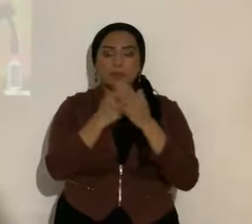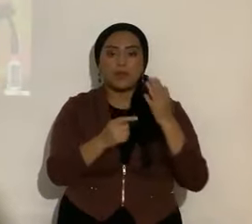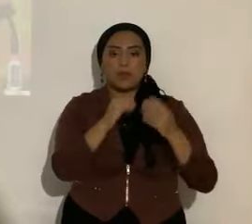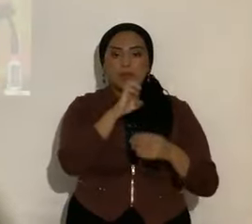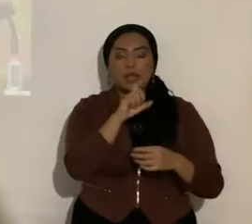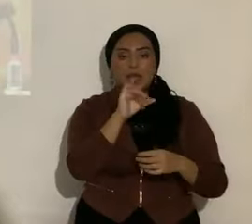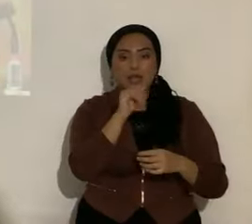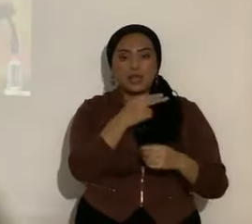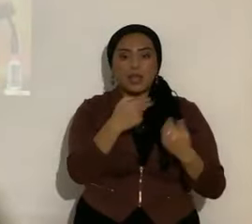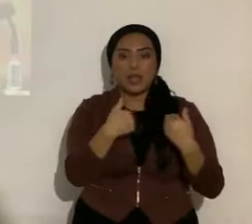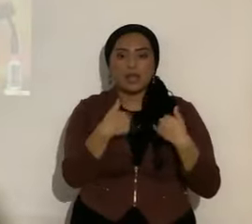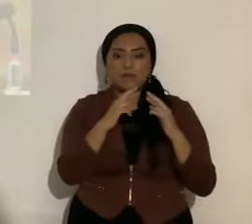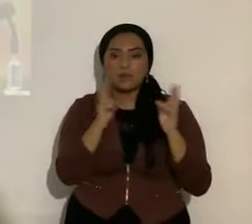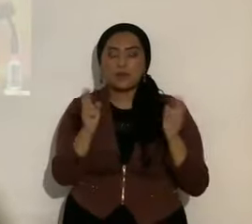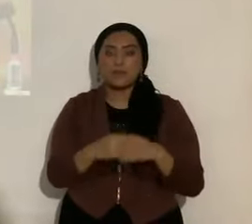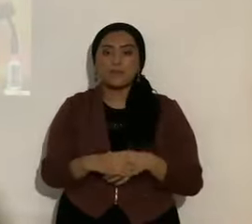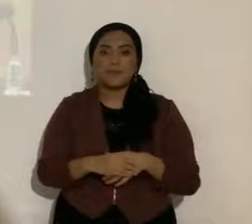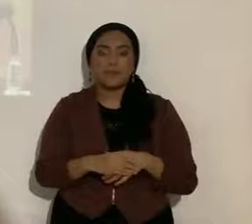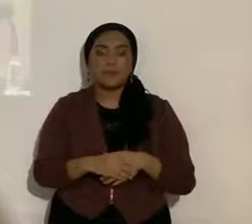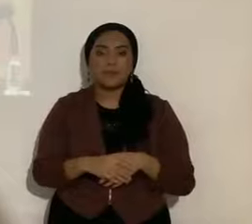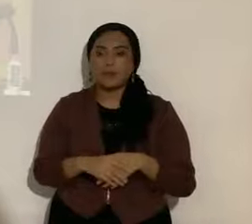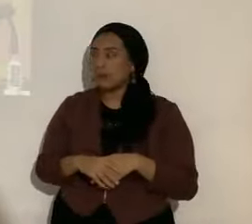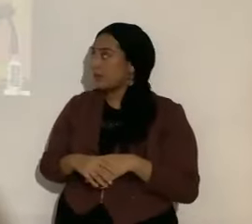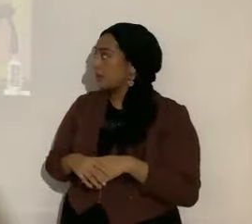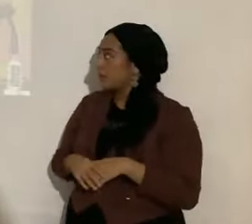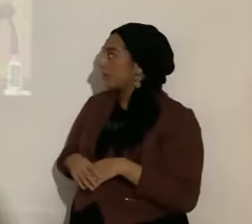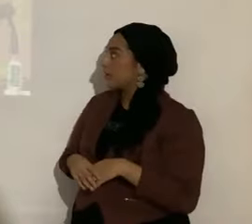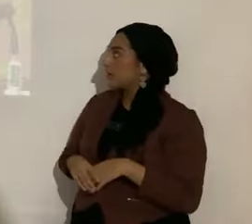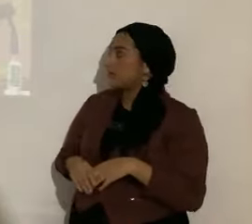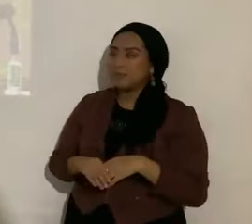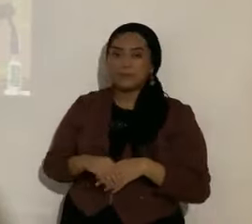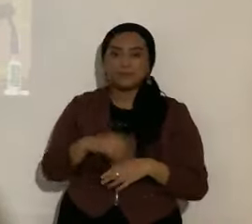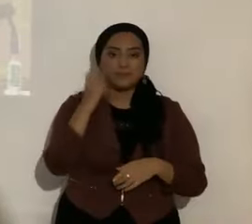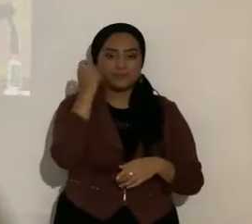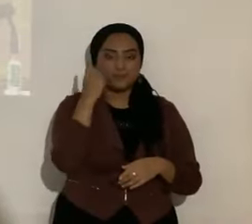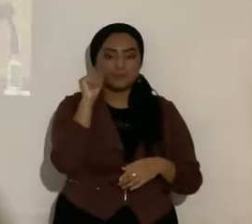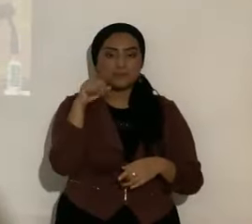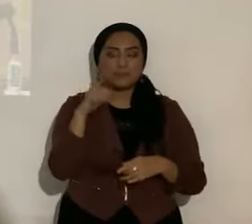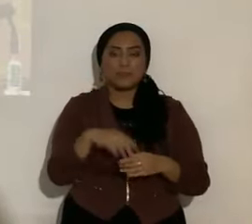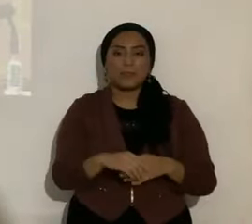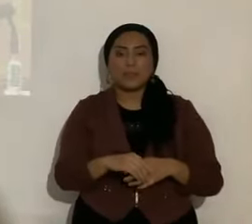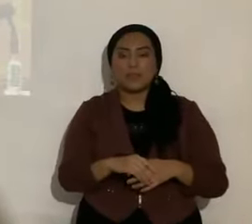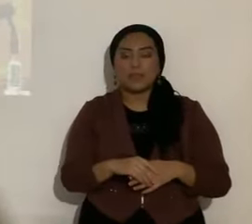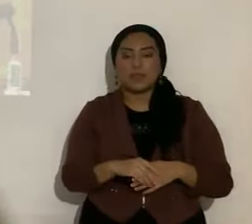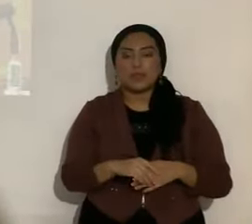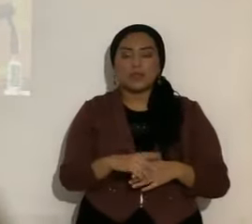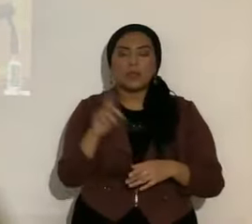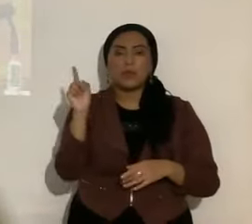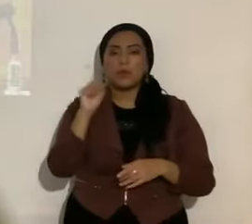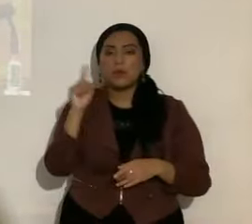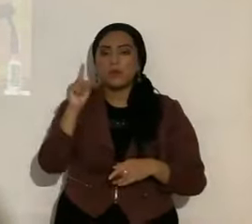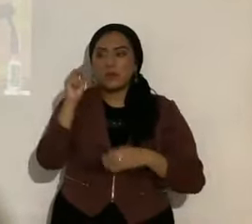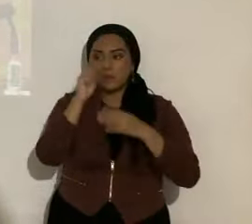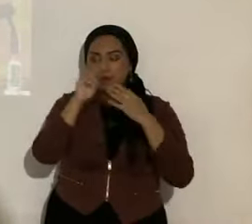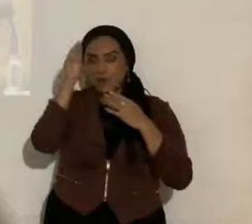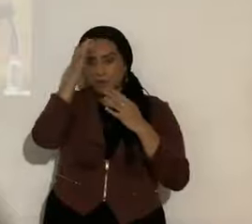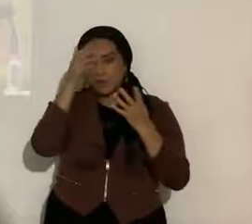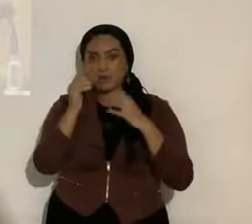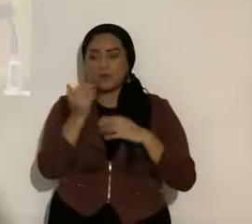tenía Elías. A ver, antes de que yo pueda avanzar, no sé si le entendieron, a ver, ¿dónde quiere el Eterno que